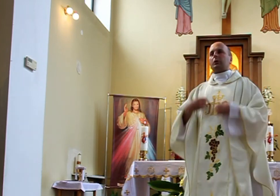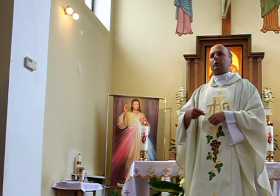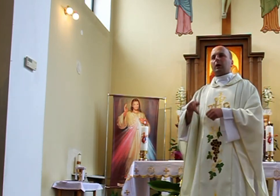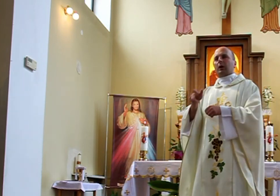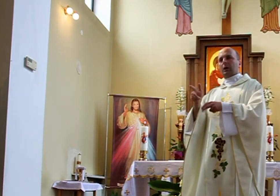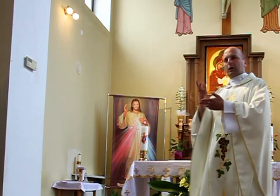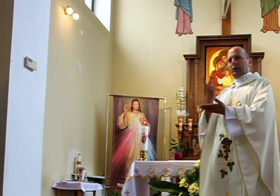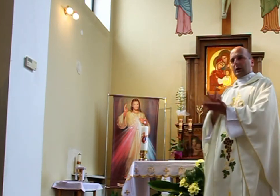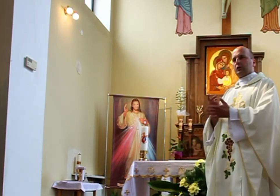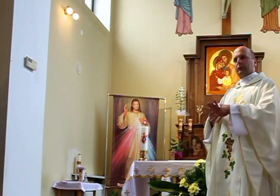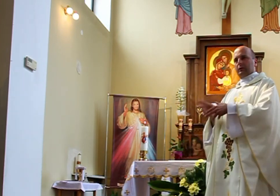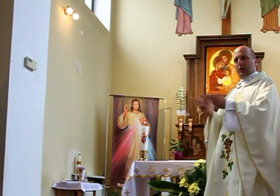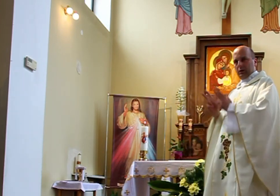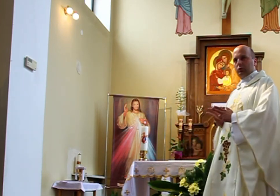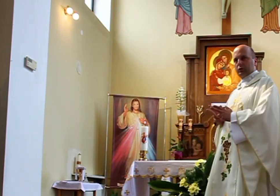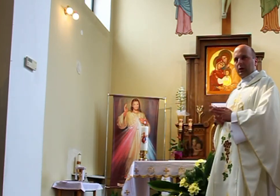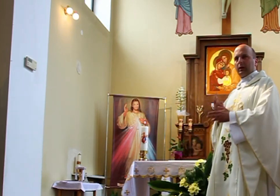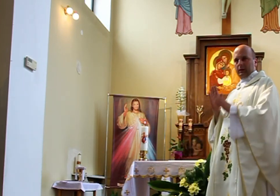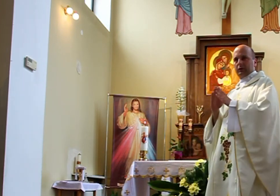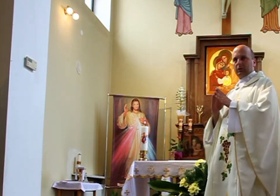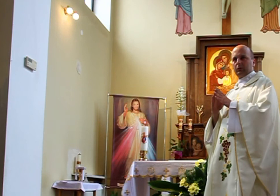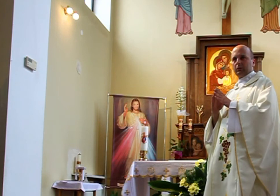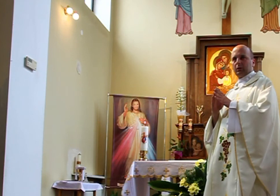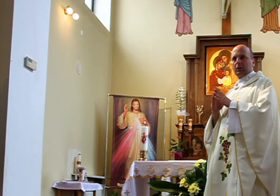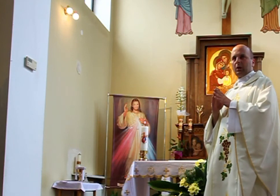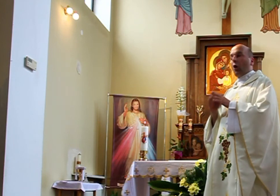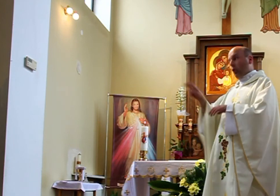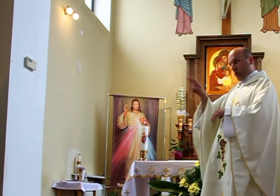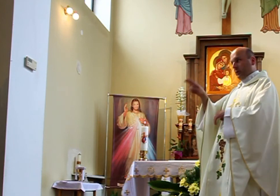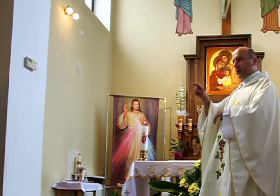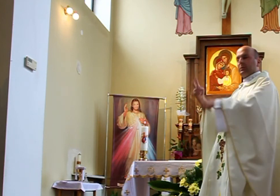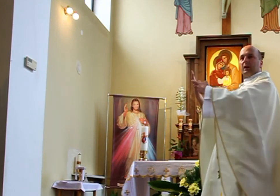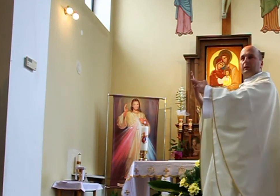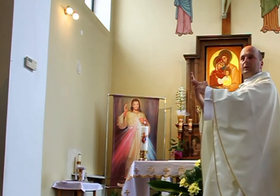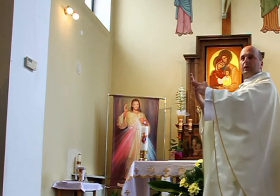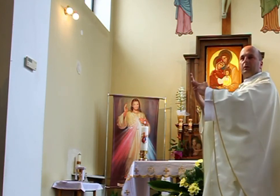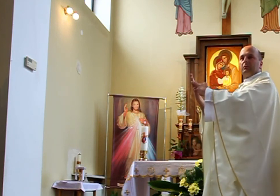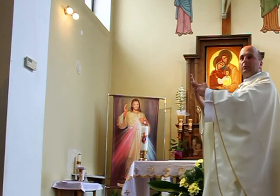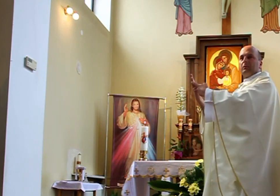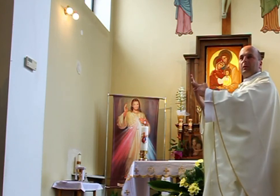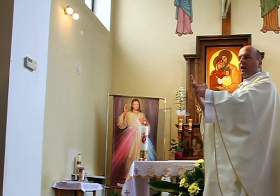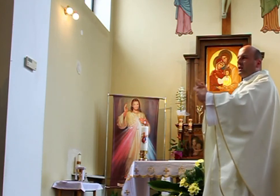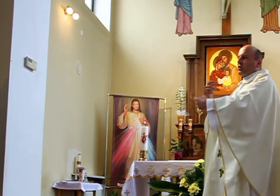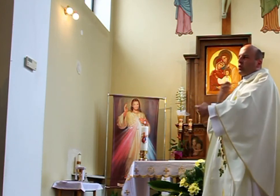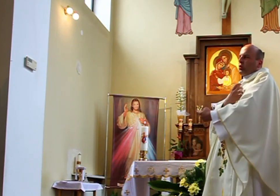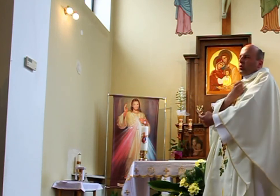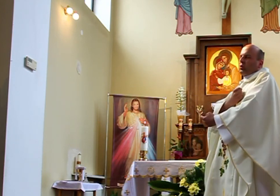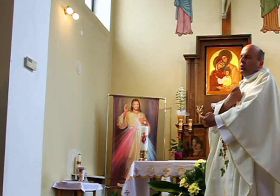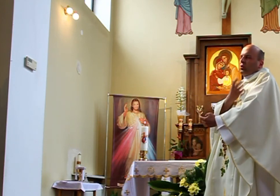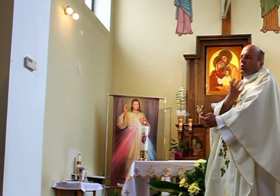które leżą w łóżkach w domu, oglądają telewizję, ale czują